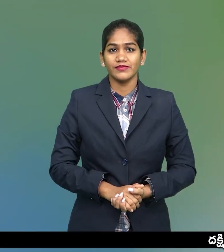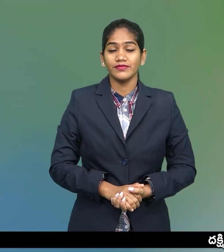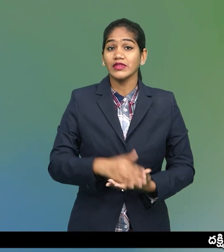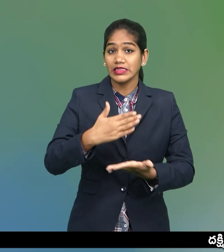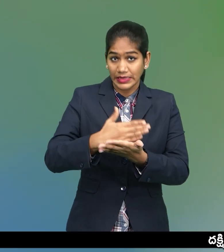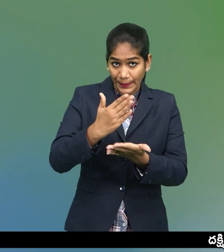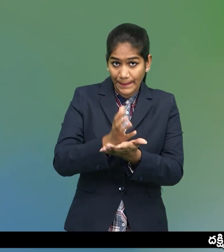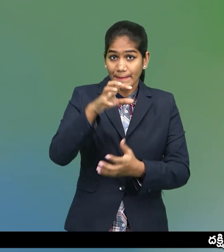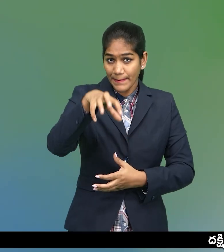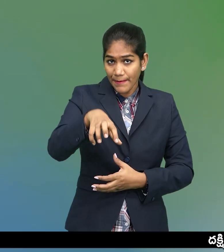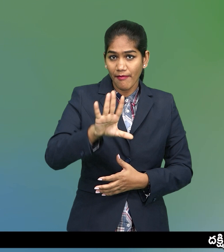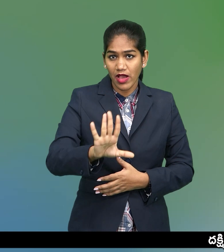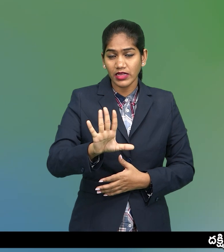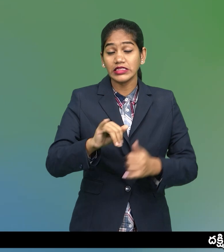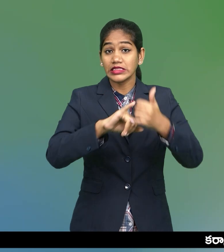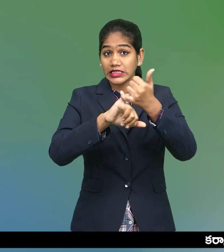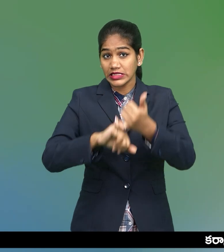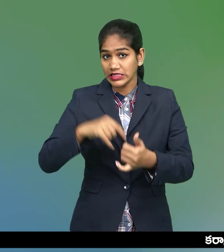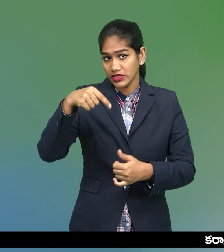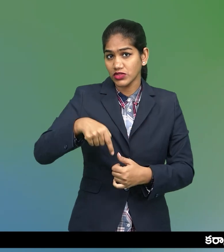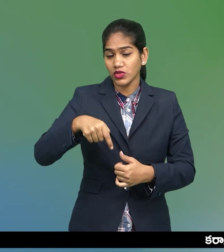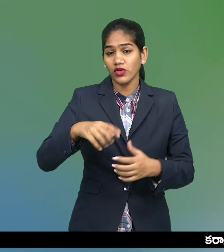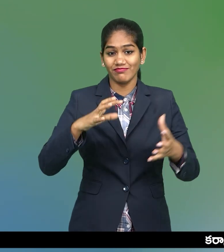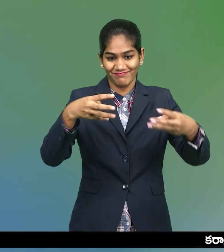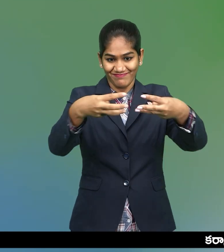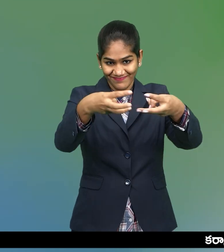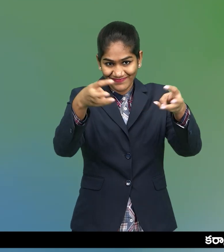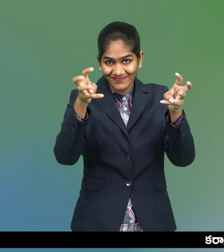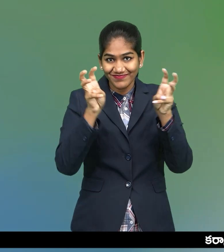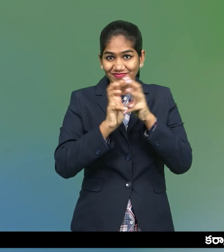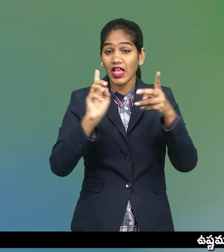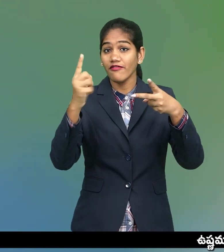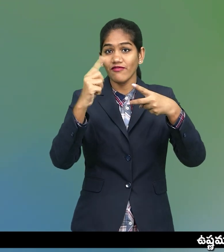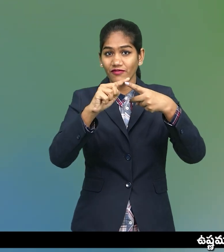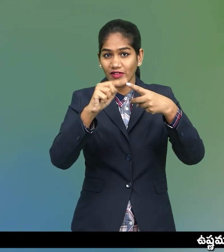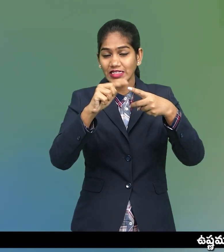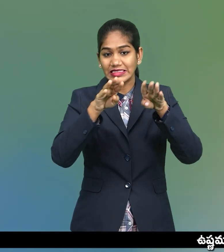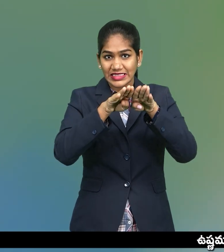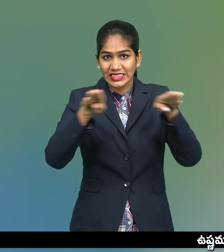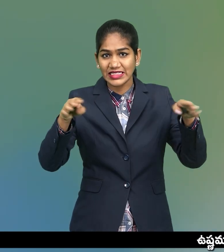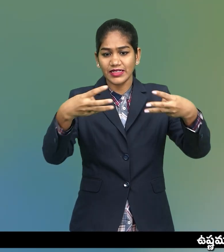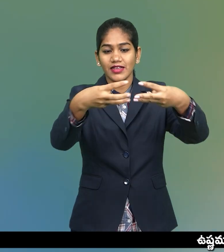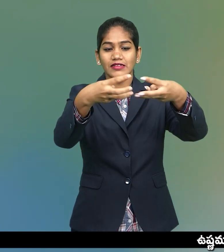దక్షిణాన ఉన్న భాగం కర్కాటక రాశి అబద్ధం. ఉష్ణమండల మండలంలో